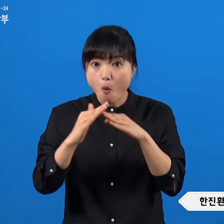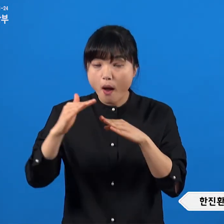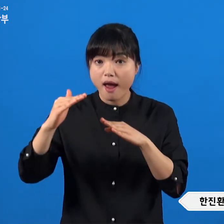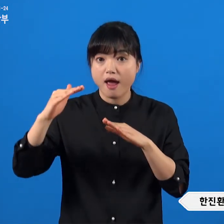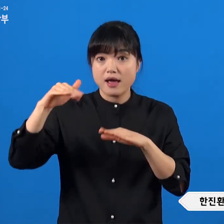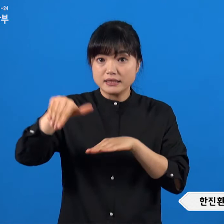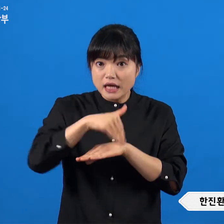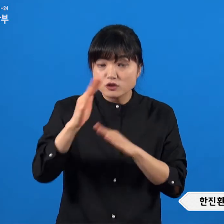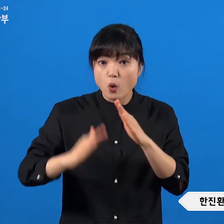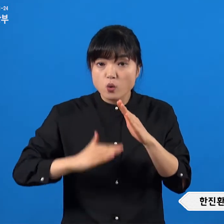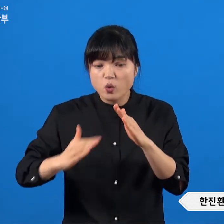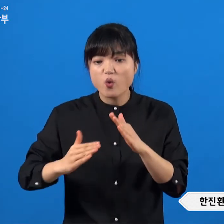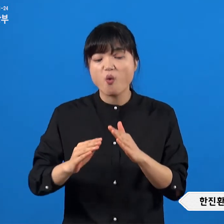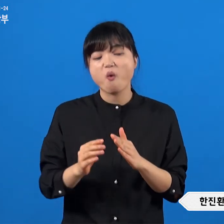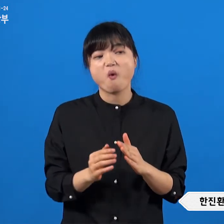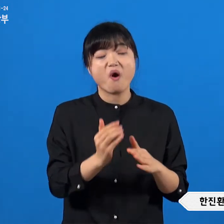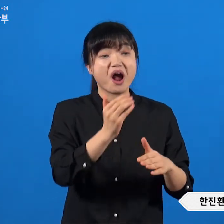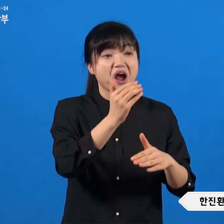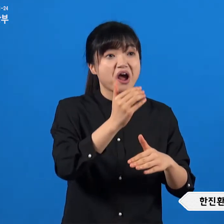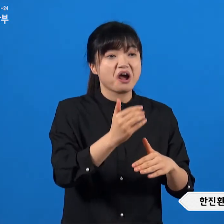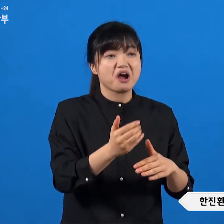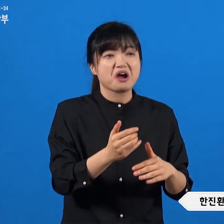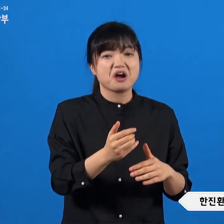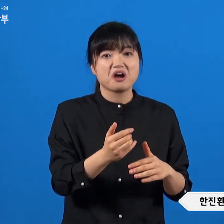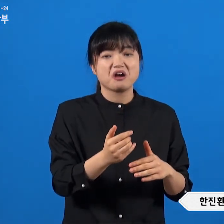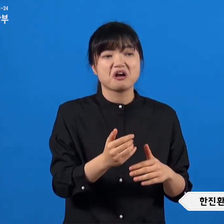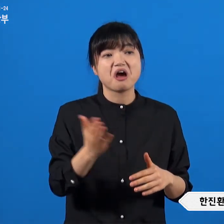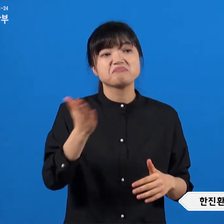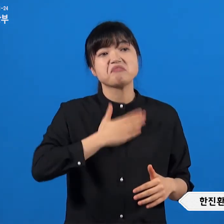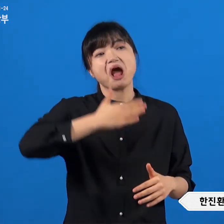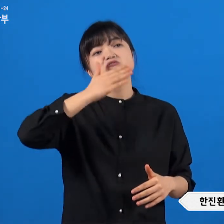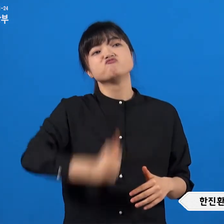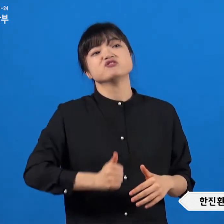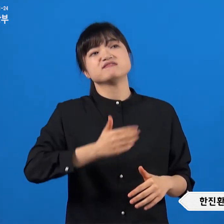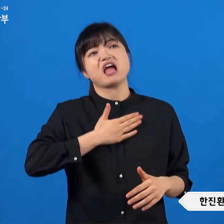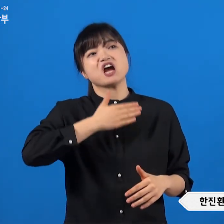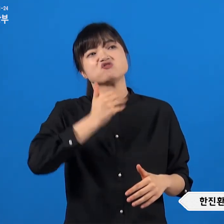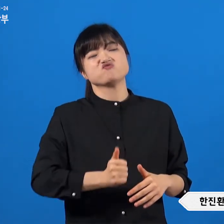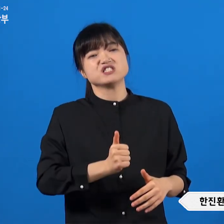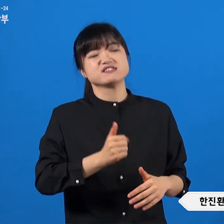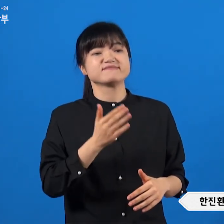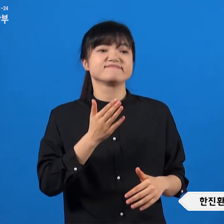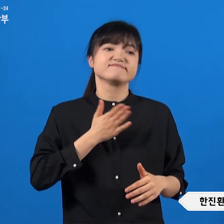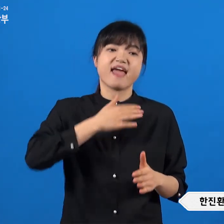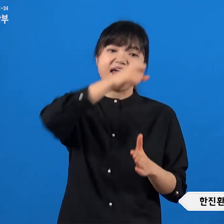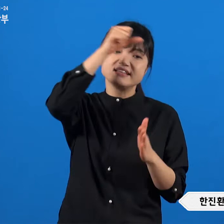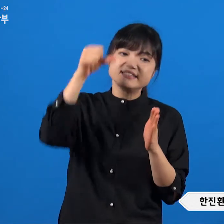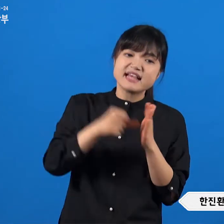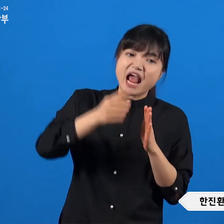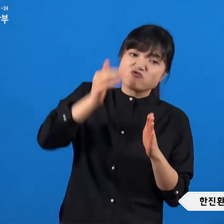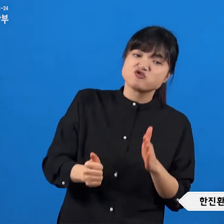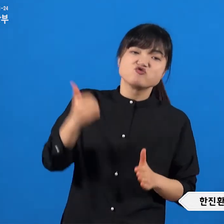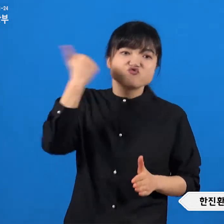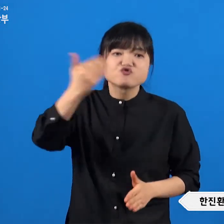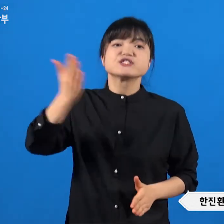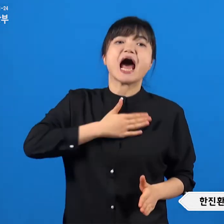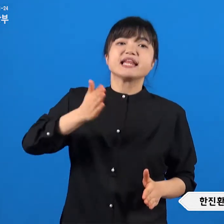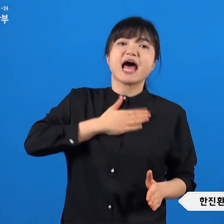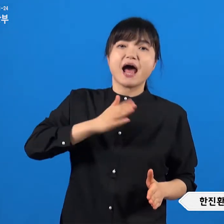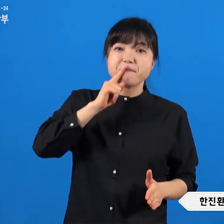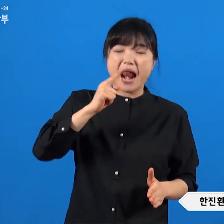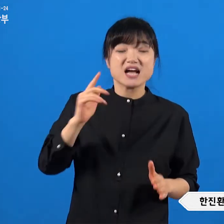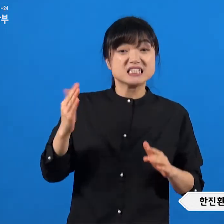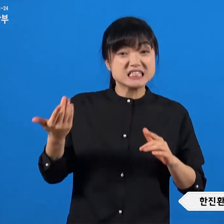사람이 인본주의자들처럼 대놓고 내가 주인이다 뭐 그렇게 떠들지는 않을 겁니다. 그러나 실제로 사는